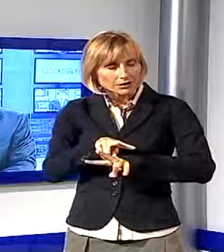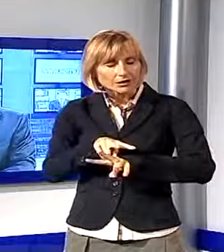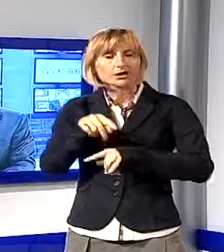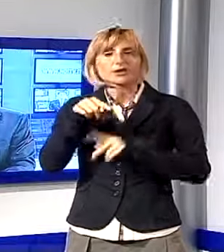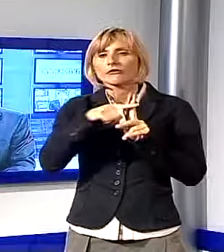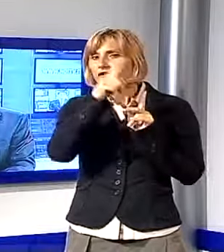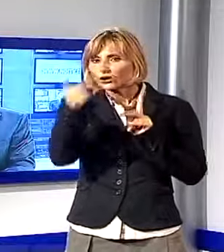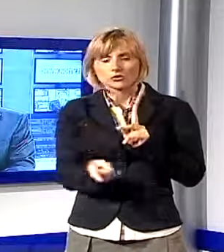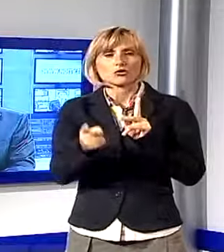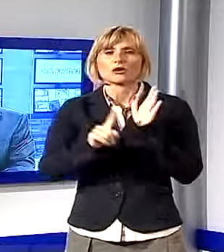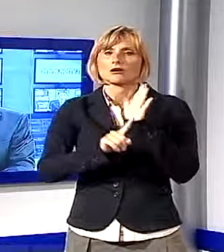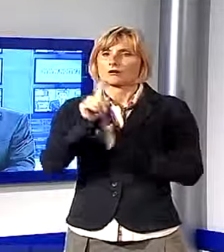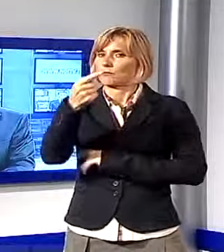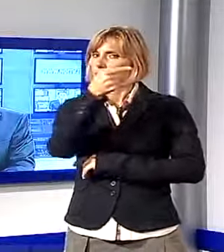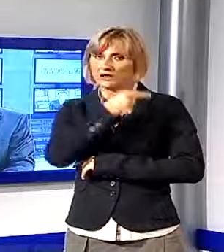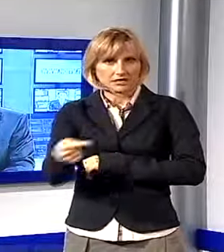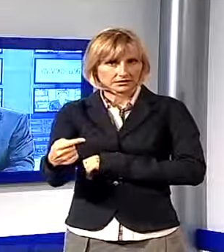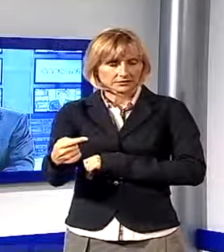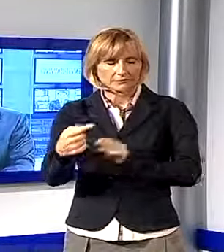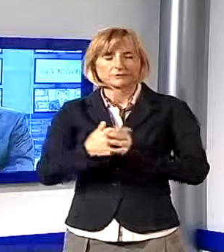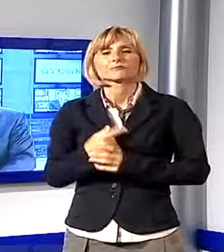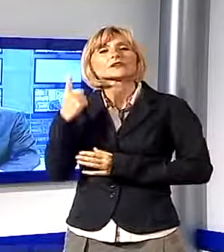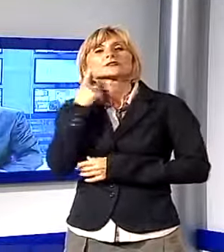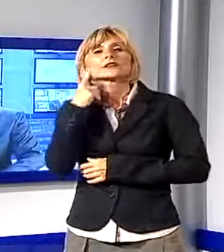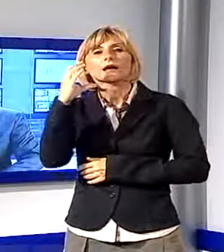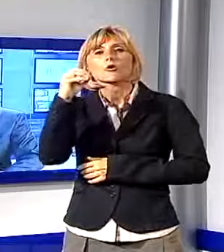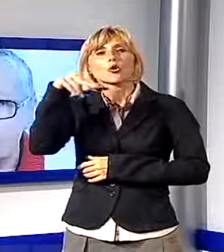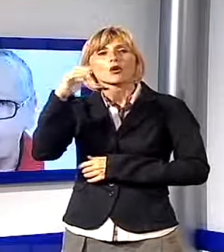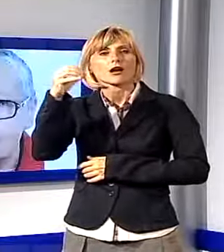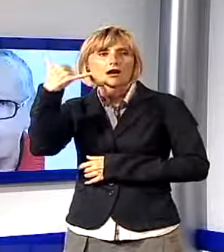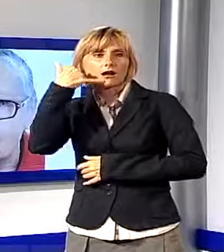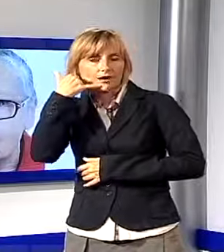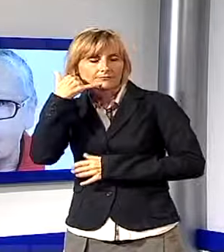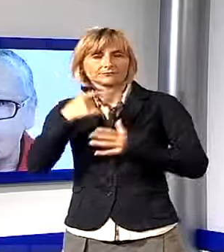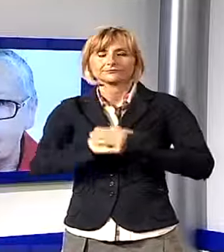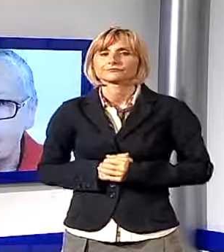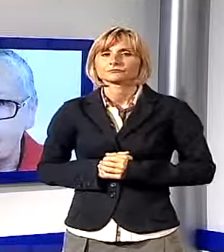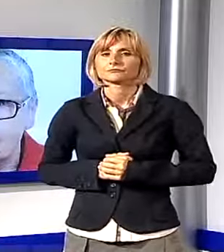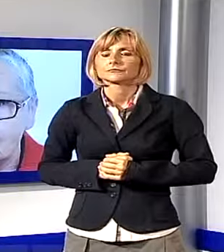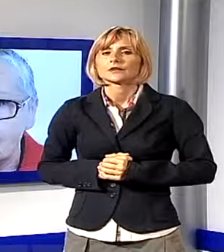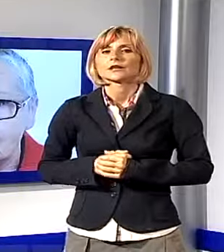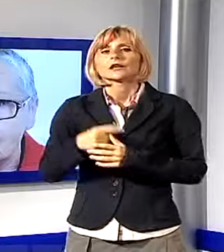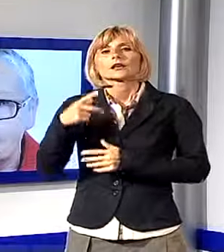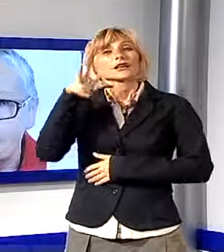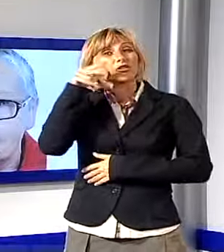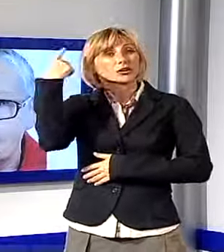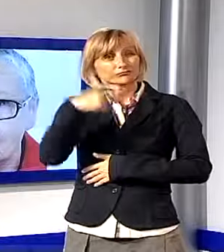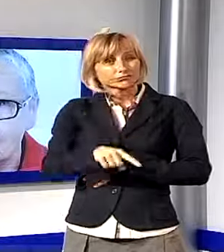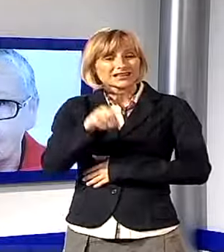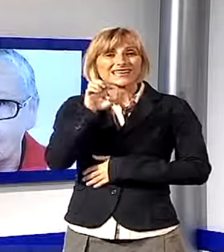ci sono tracce della signora. Sentiamo Egidio Conca. Continuano le ricerche di Olga Rappuoli, 83 anni,